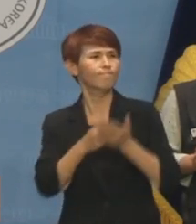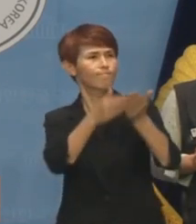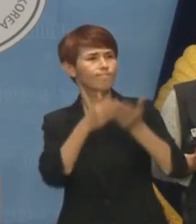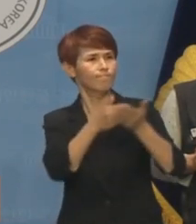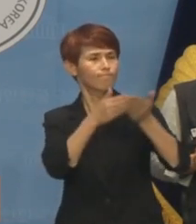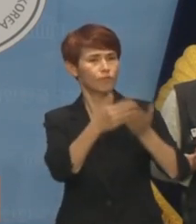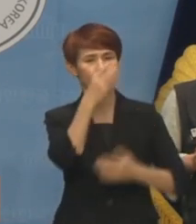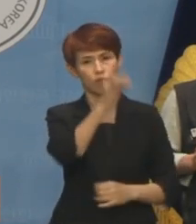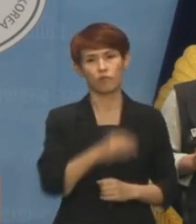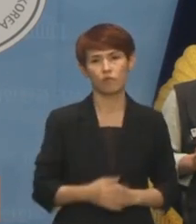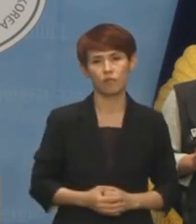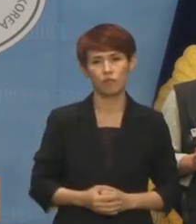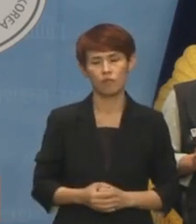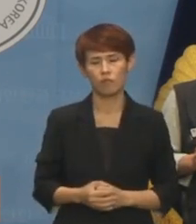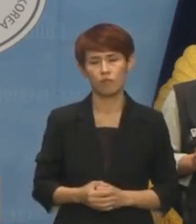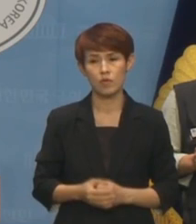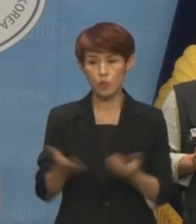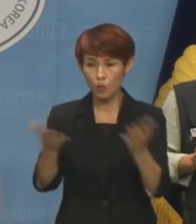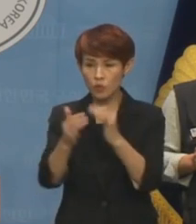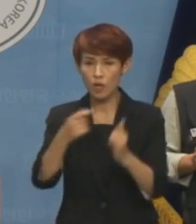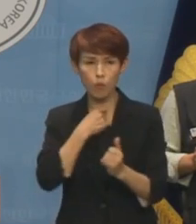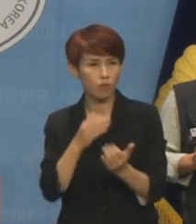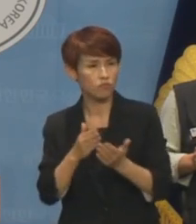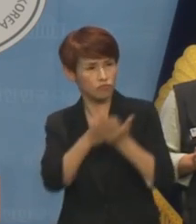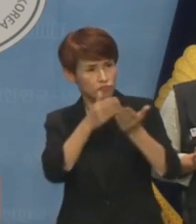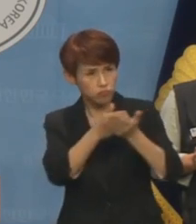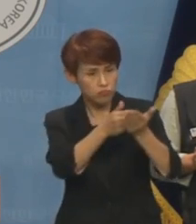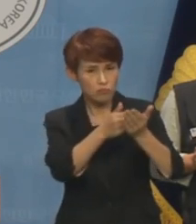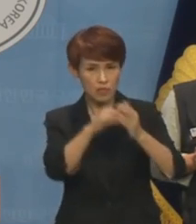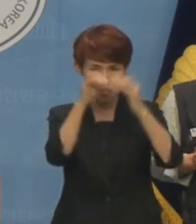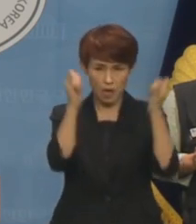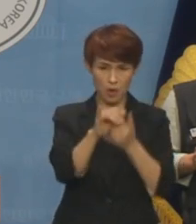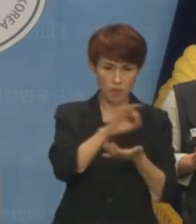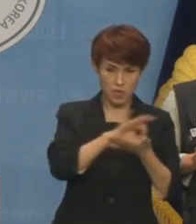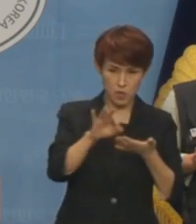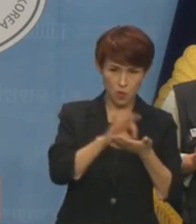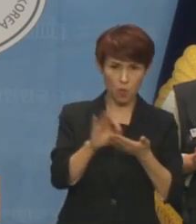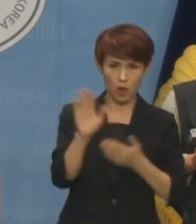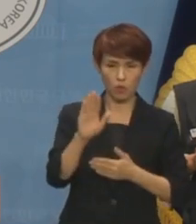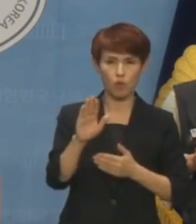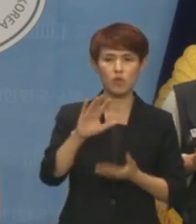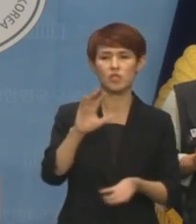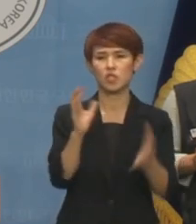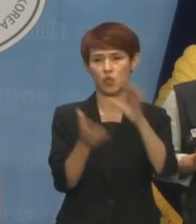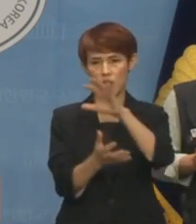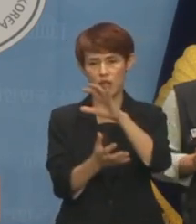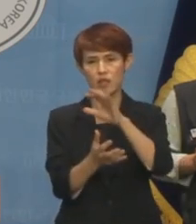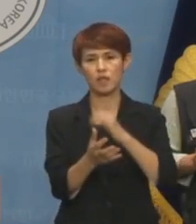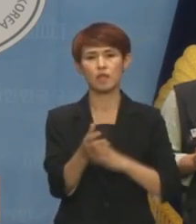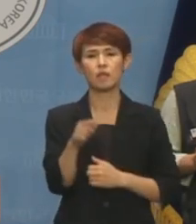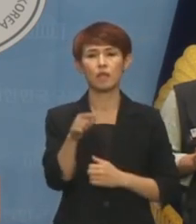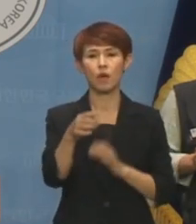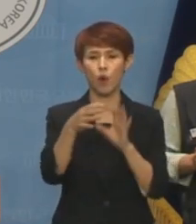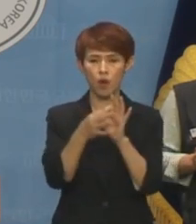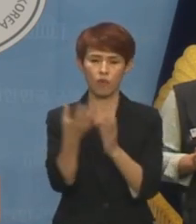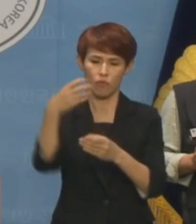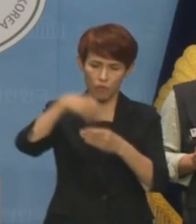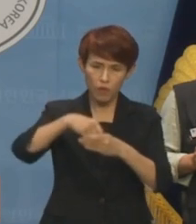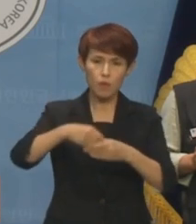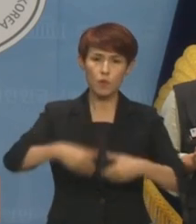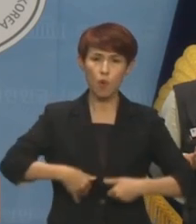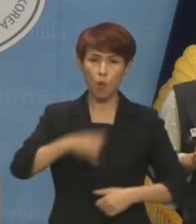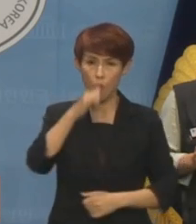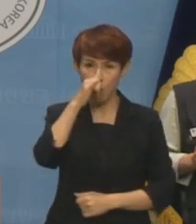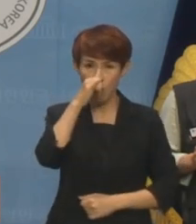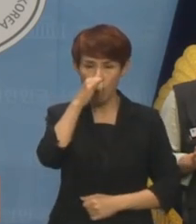없다. 이러한 노동자들의 목소리를 사회적 비용이 아니라 전환의 동력으로 삼아야 한다는 것이